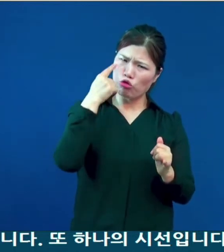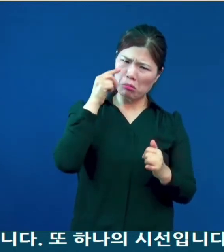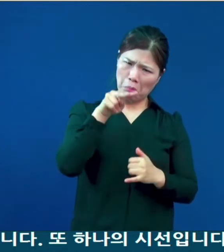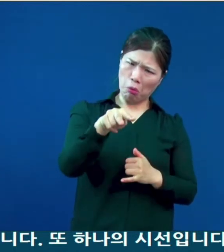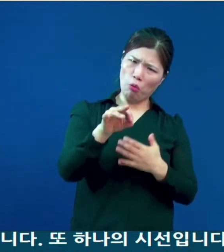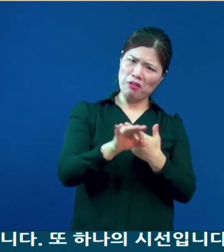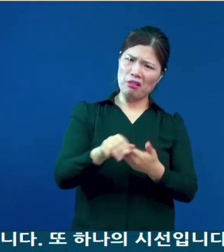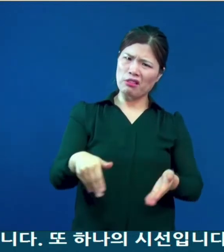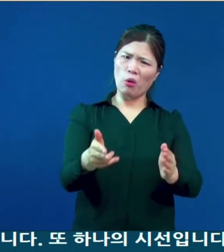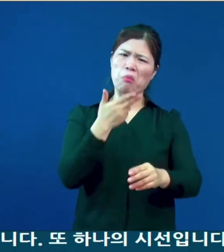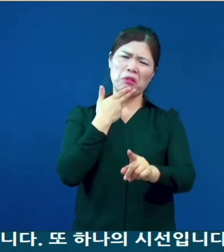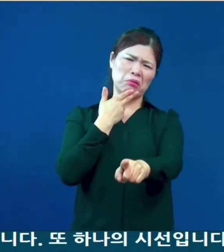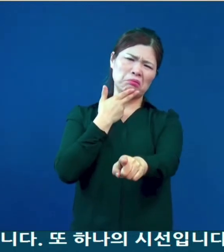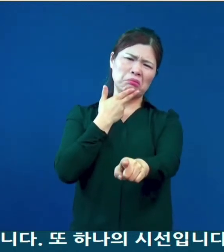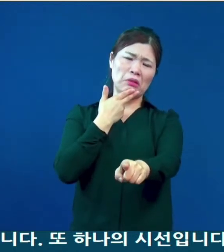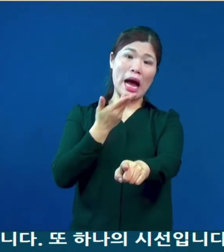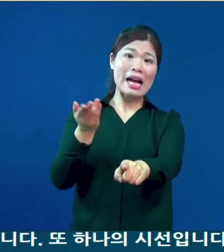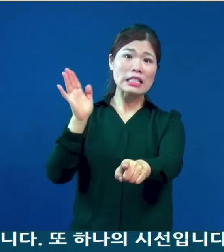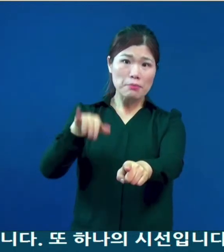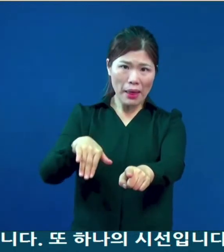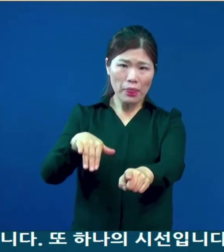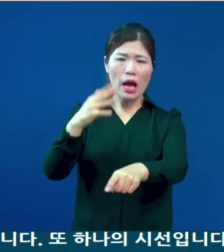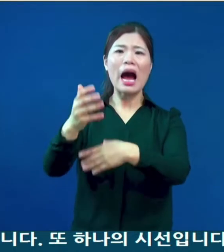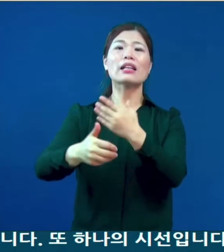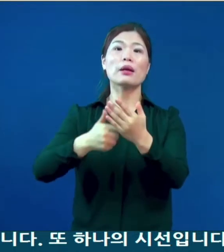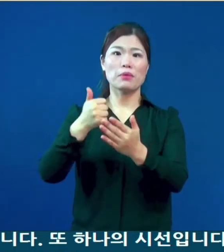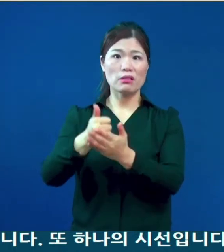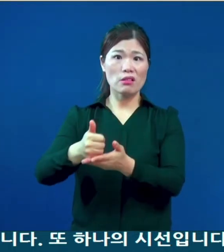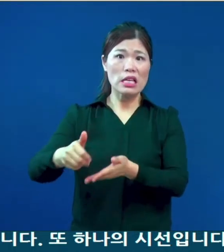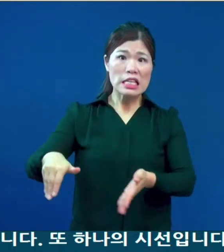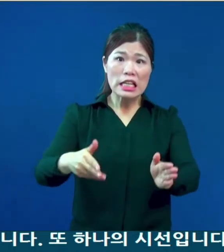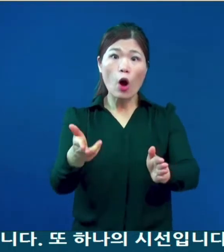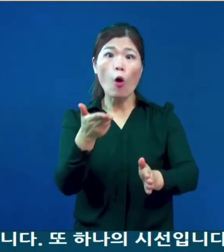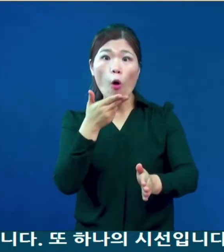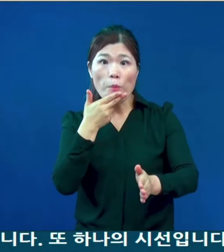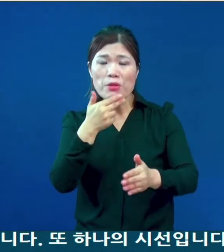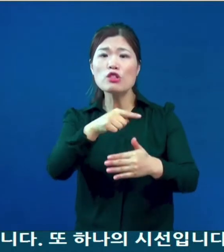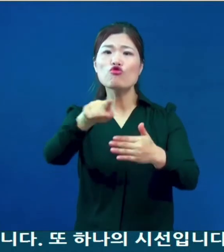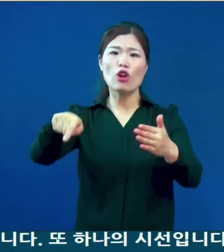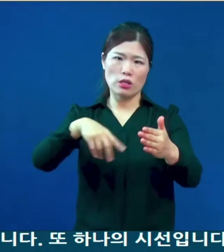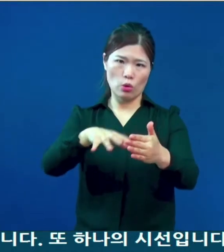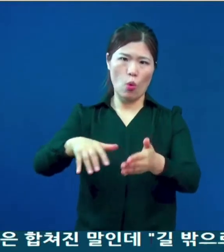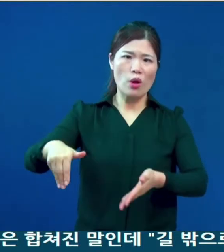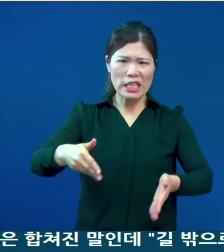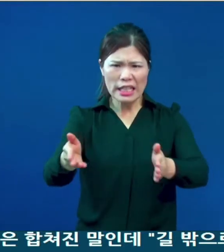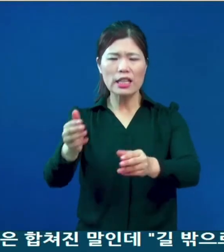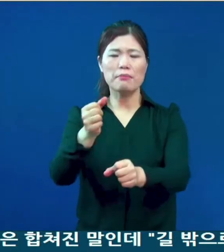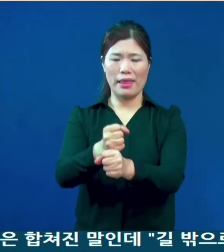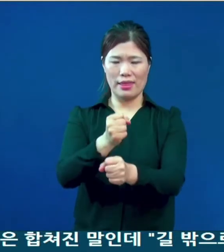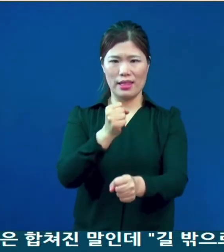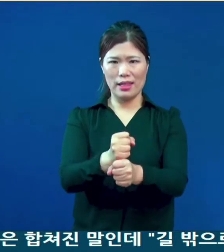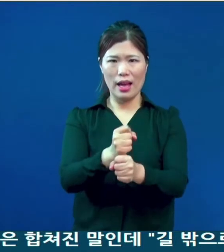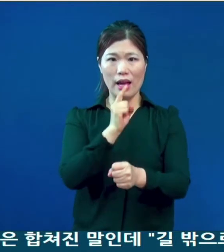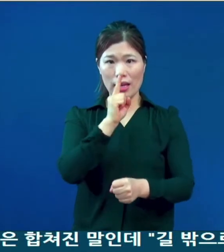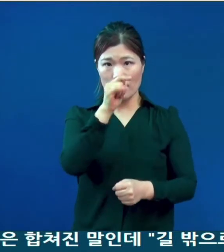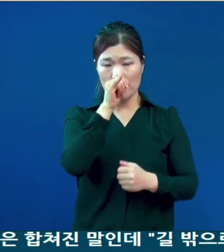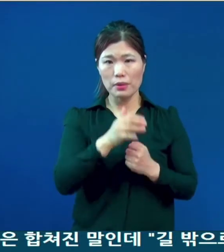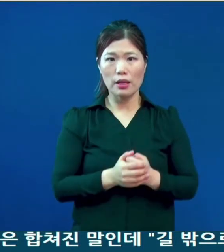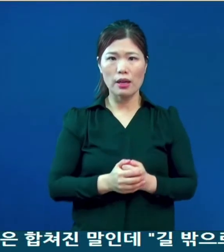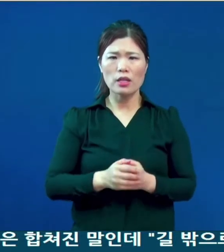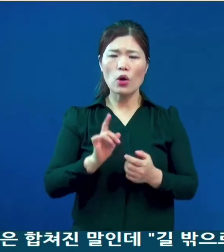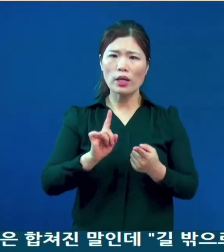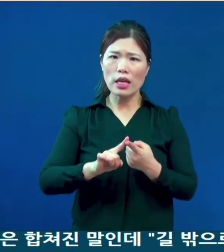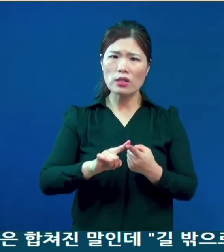보여도 하나님께서는 길 밖에서 길을 내신다. 출애굽의 역사 속에서 그 사실을 목도하며 그것을